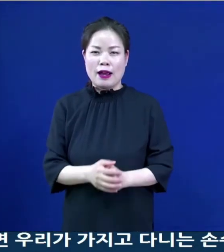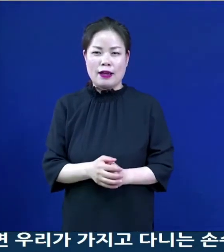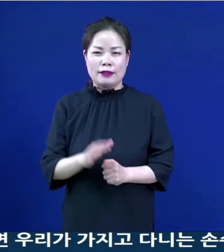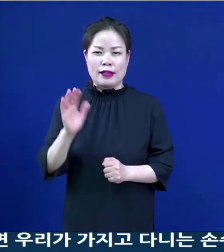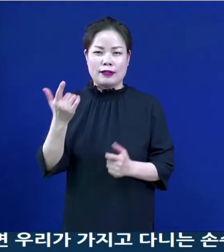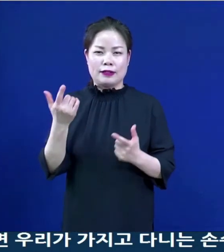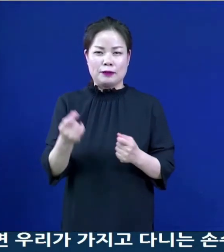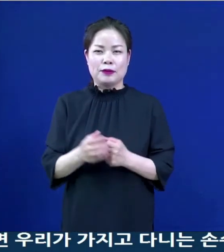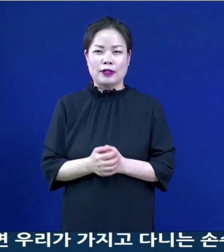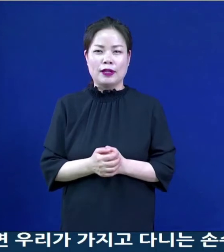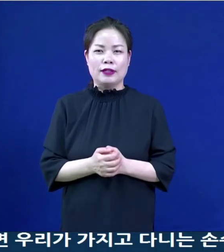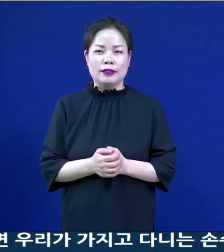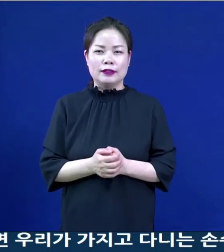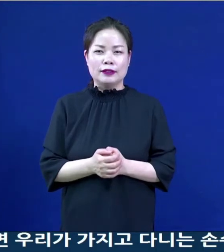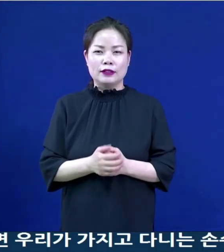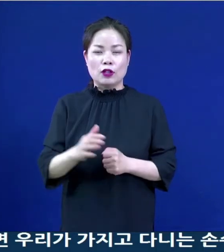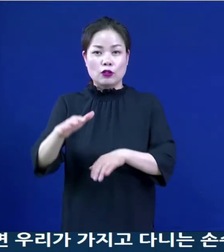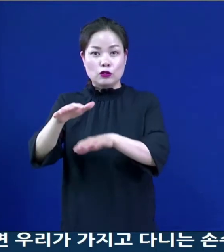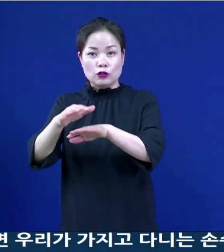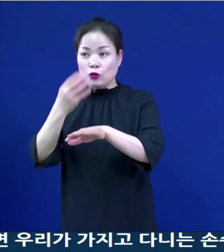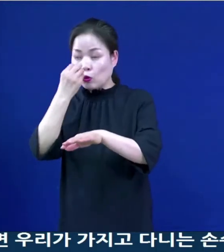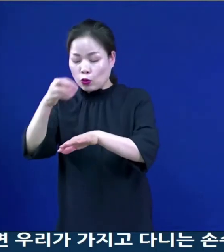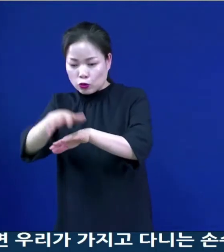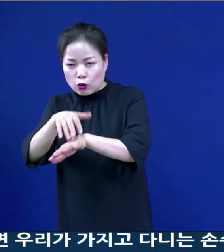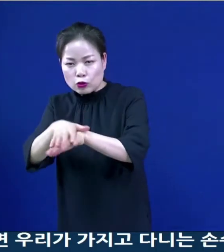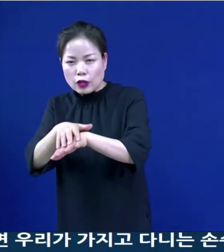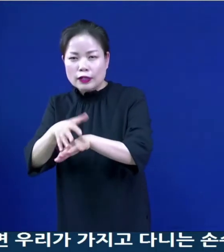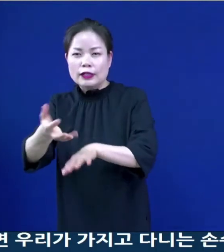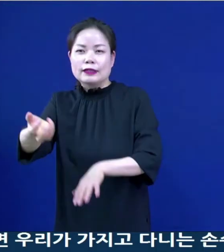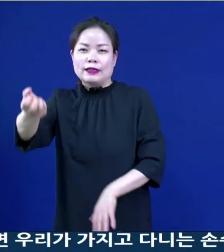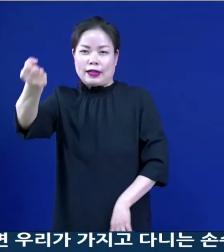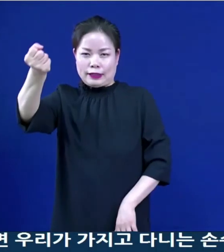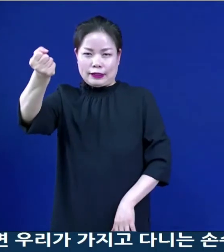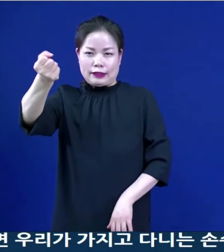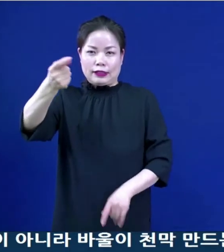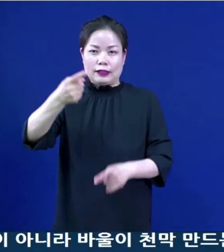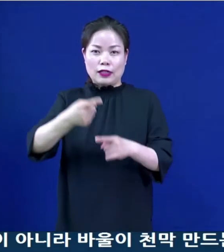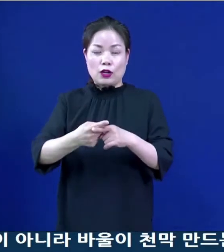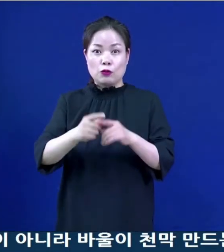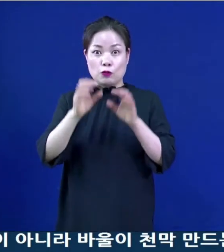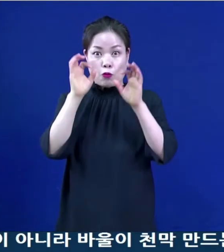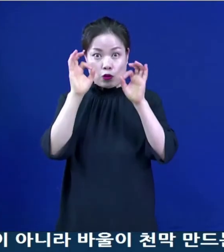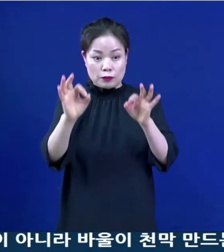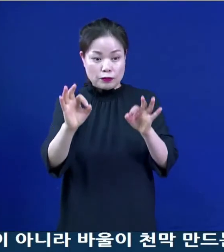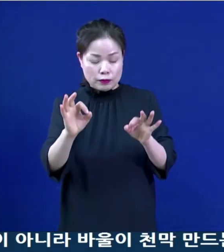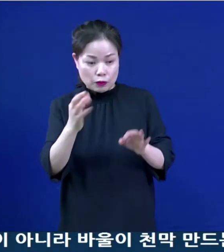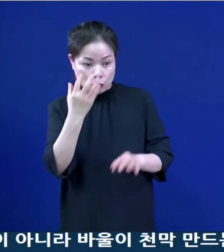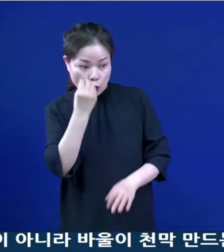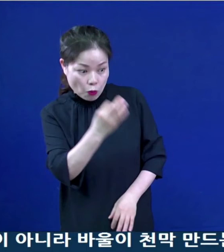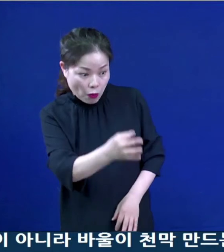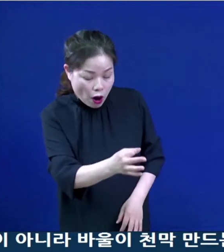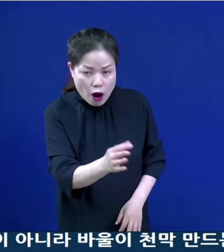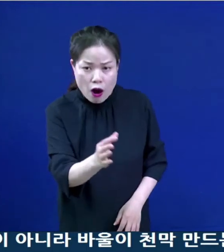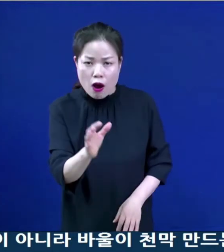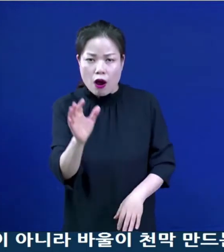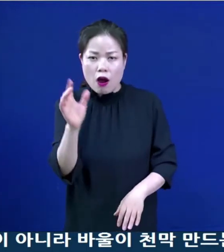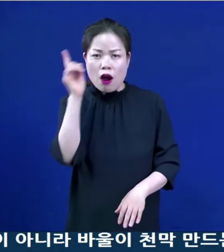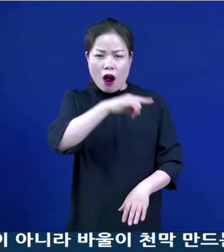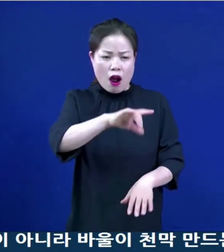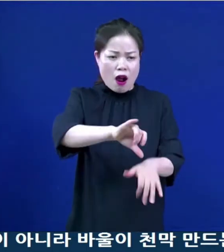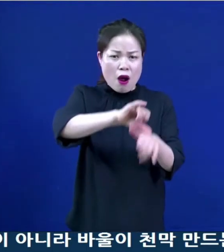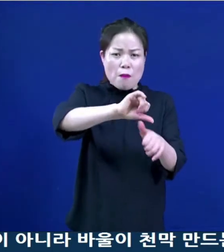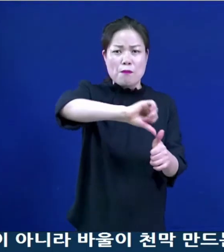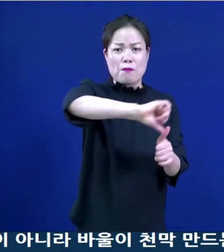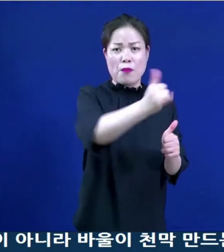될 것 같습니다. 그래서 손수건과 앞치마를 가져다가 보이기만 해도 거기서 이제 악귀들이